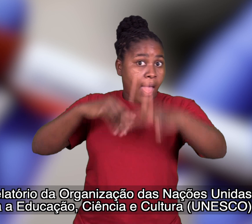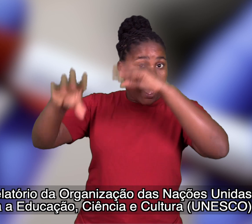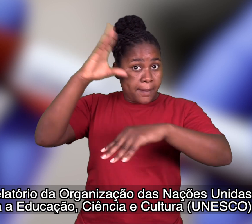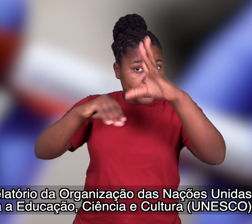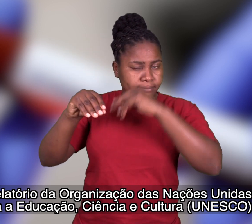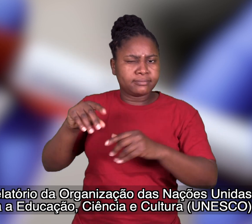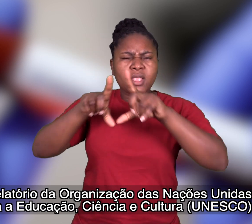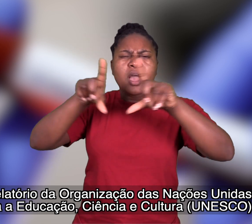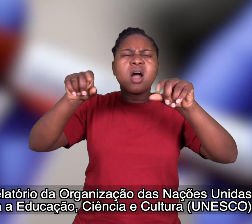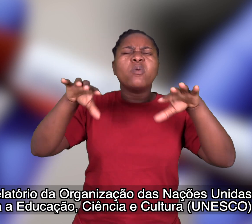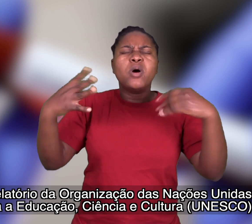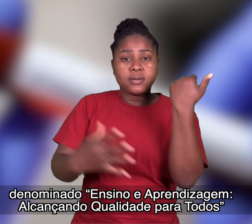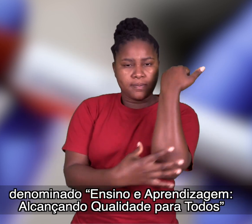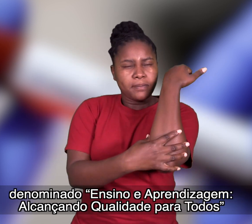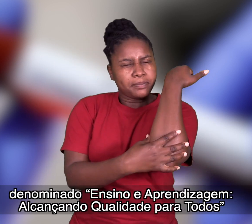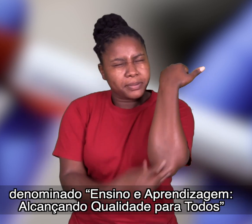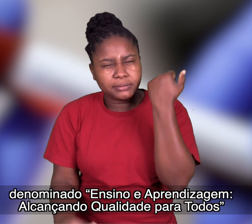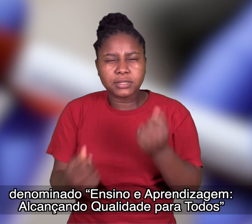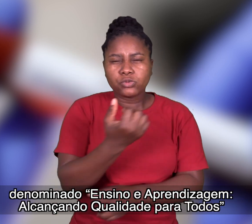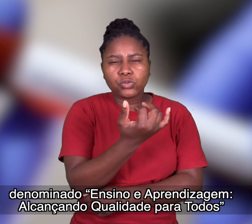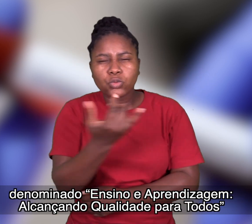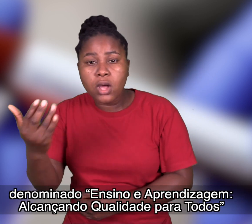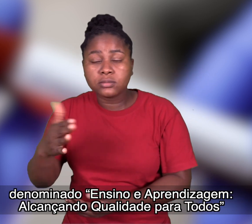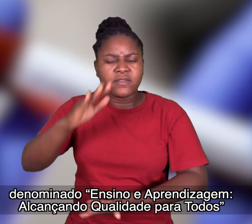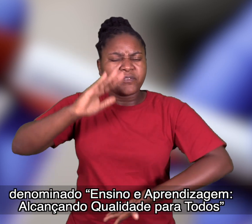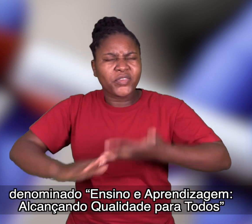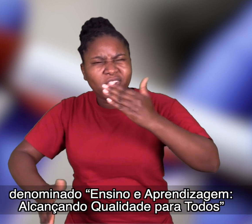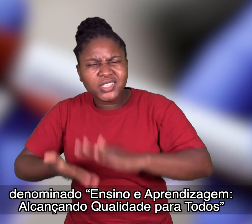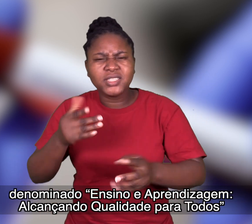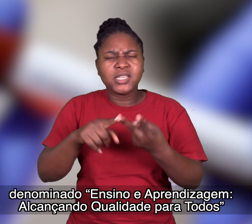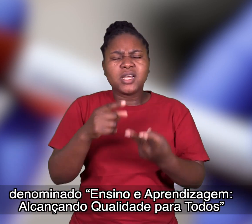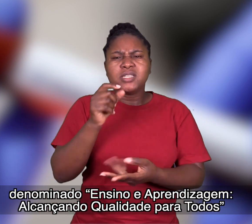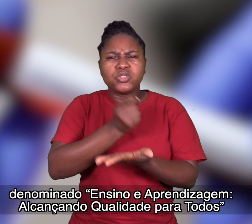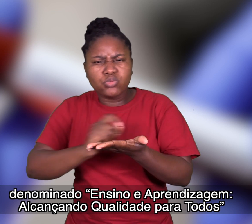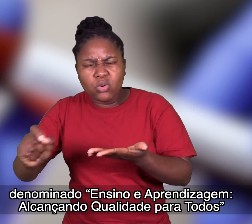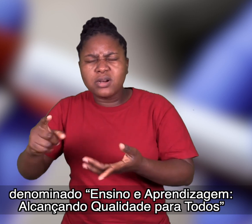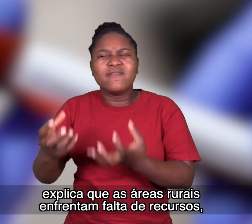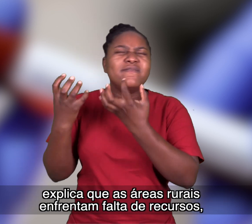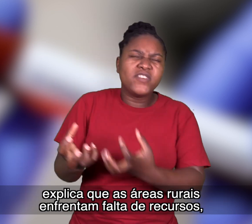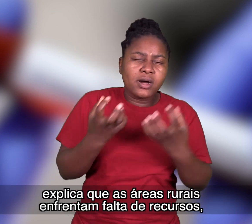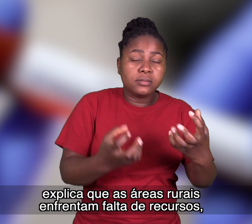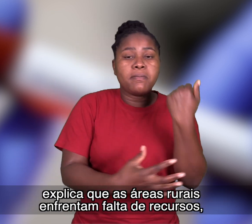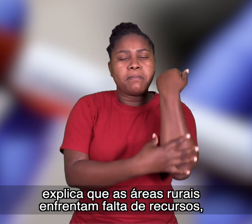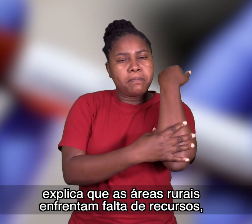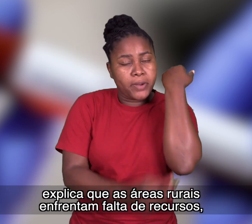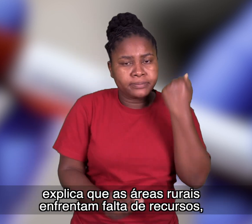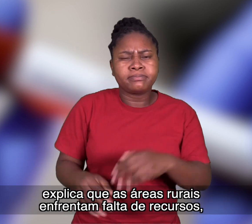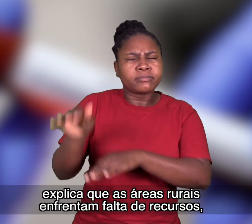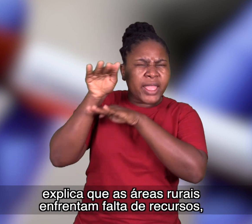Ciência e Cultura, Unesco, denominado Ensino e Aprendizagem, Alcançando Qualidade para Todos, explica que as áreas rurais enfrentam